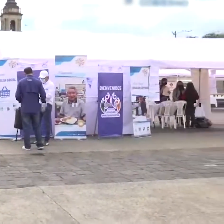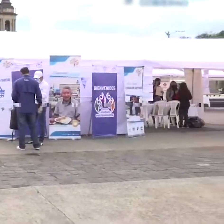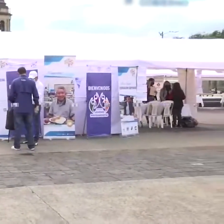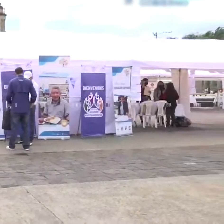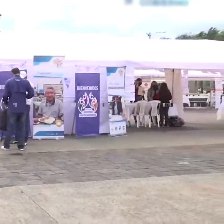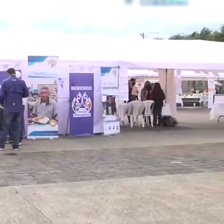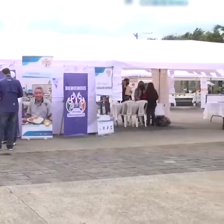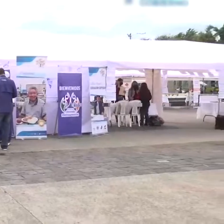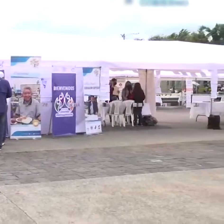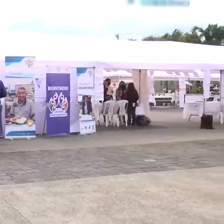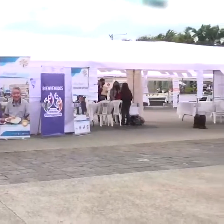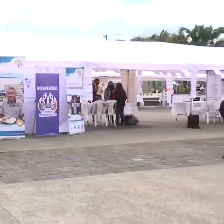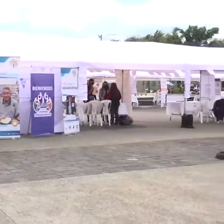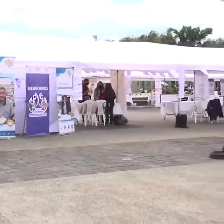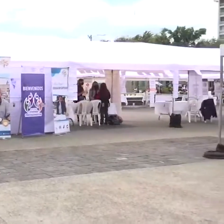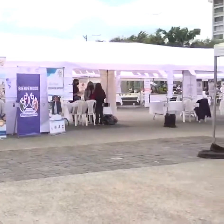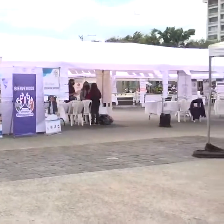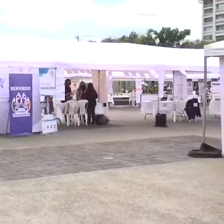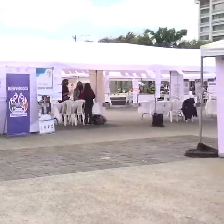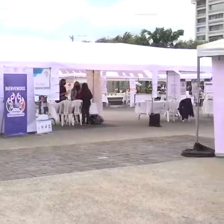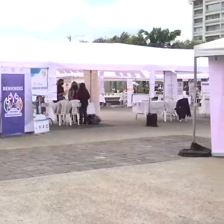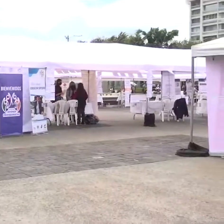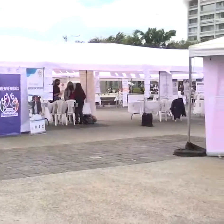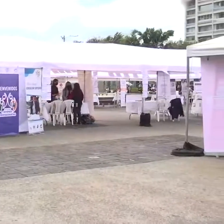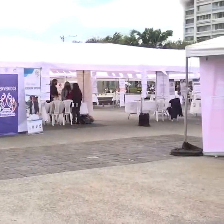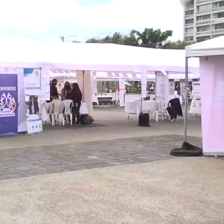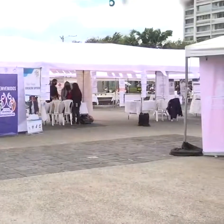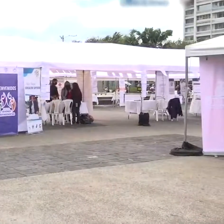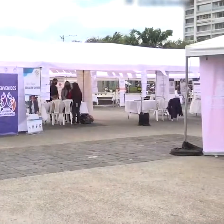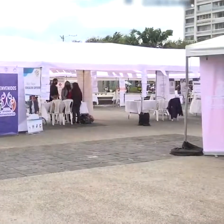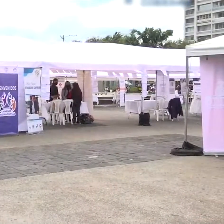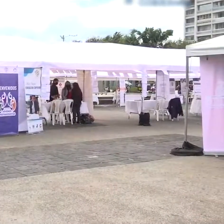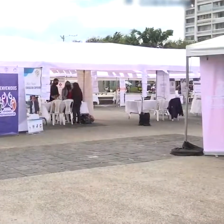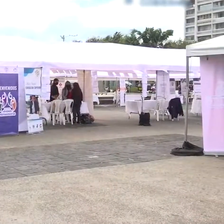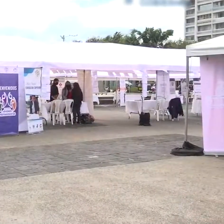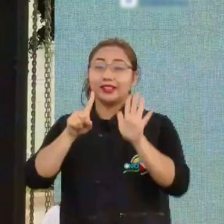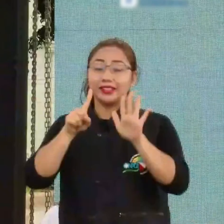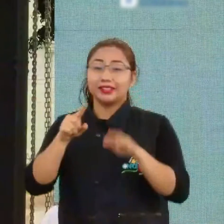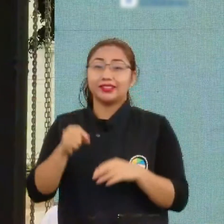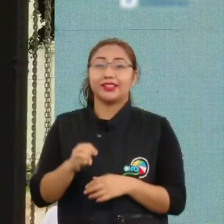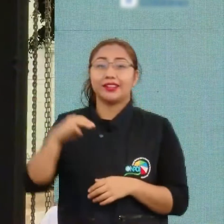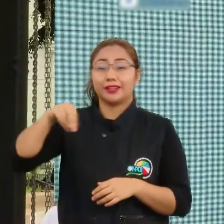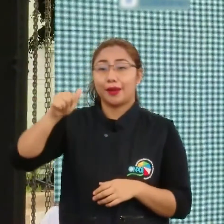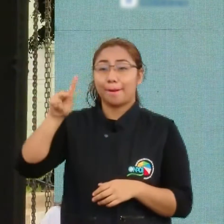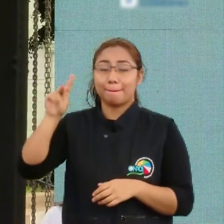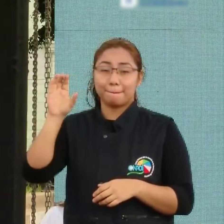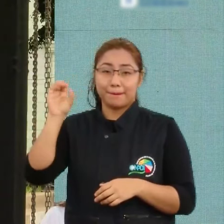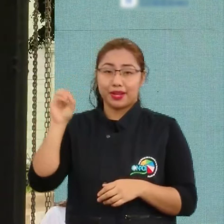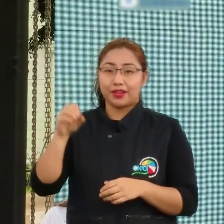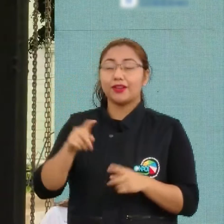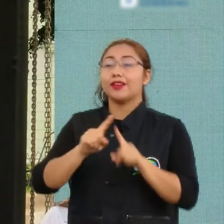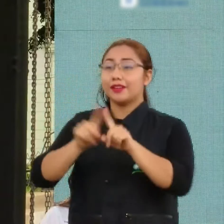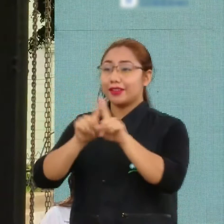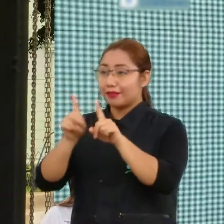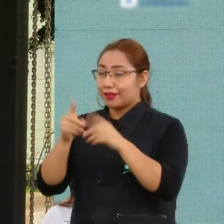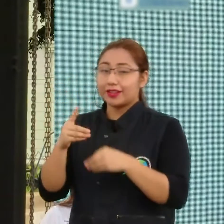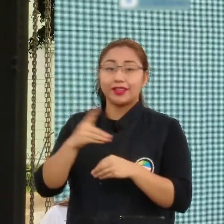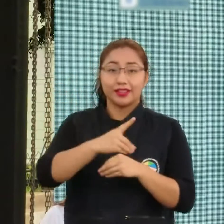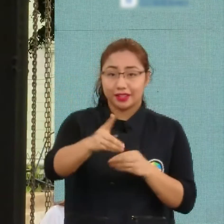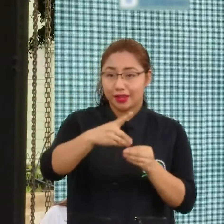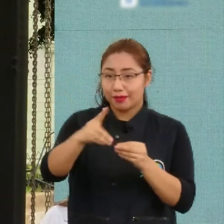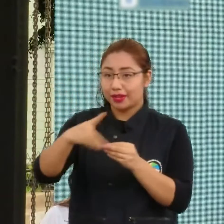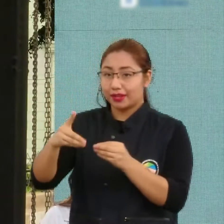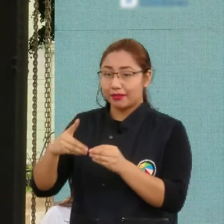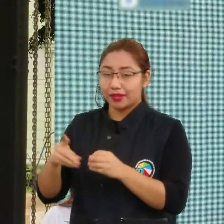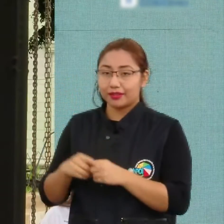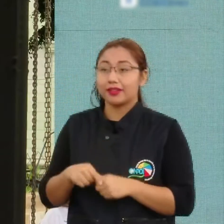inicia el día de hoy y continuará del 3 al 6 de mayo en los diferentes departamentos. Para ello, invitamos a las personas que están en